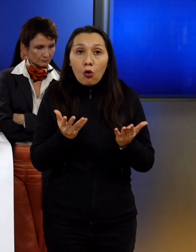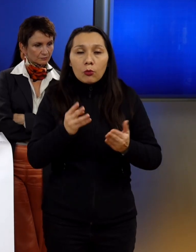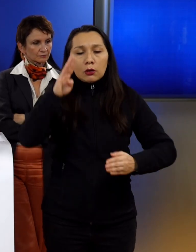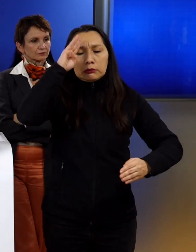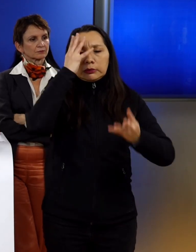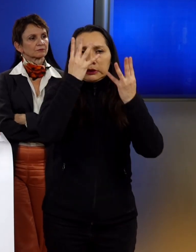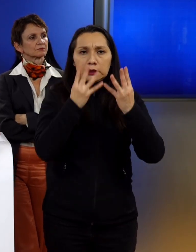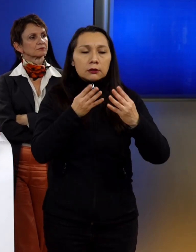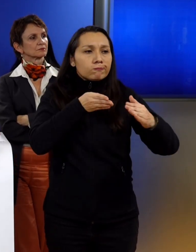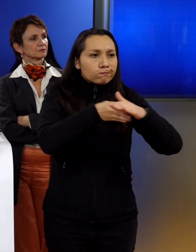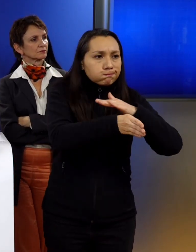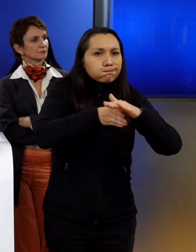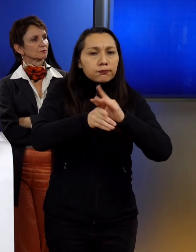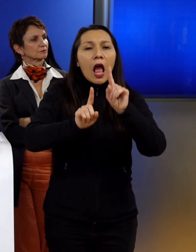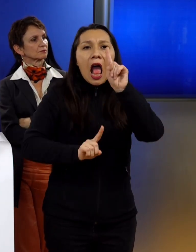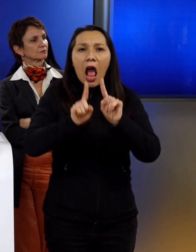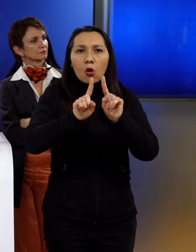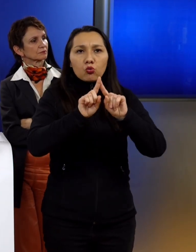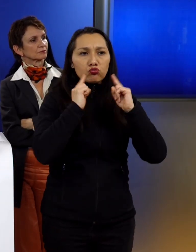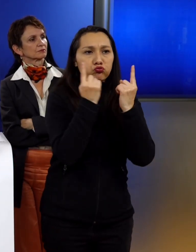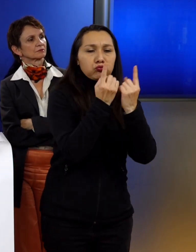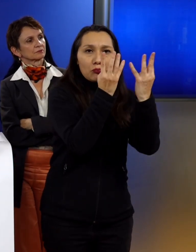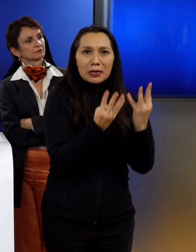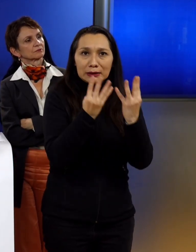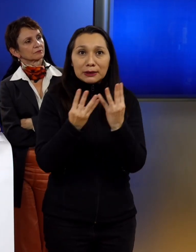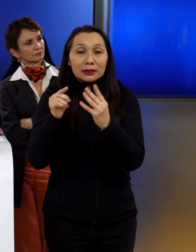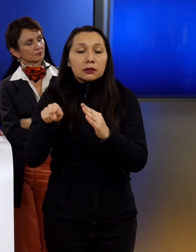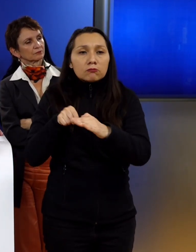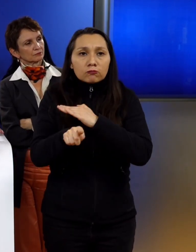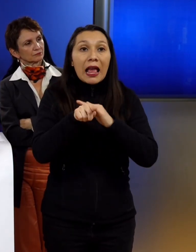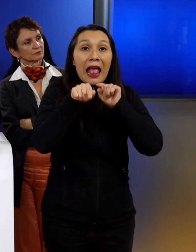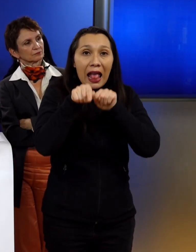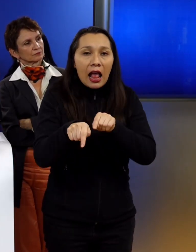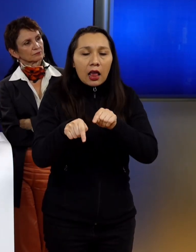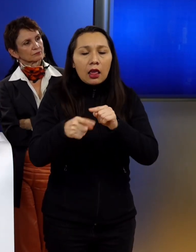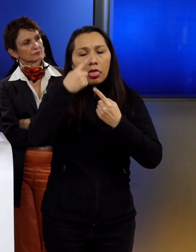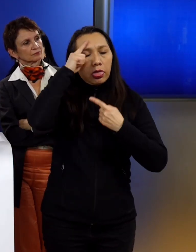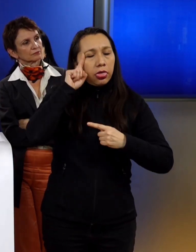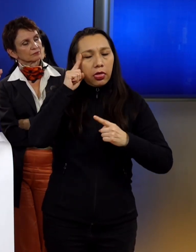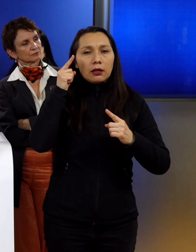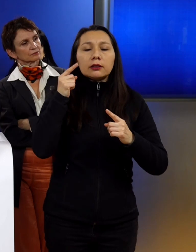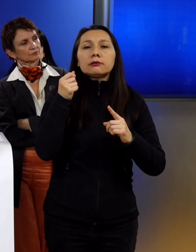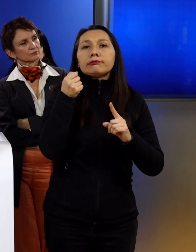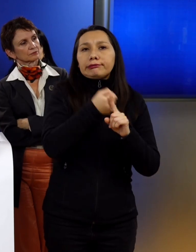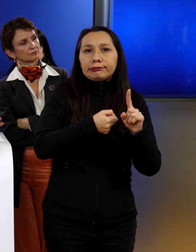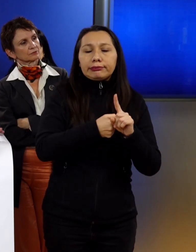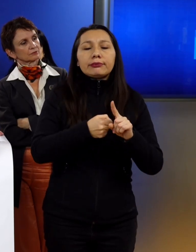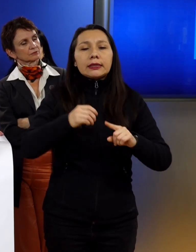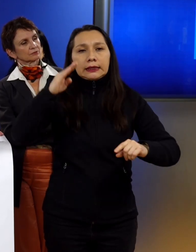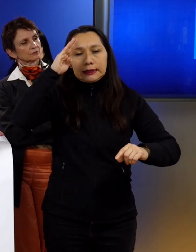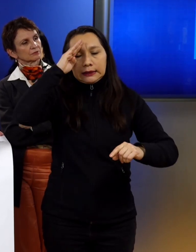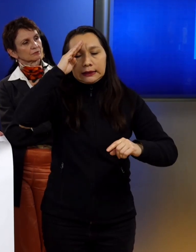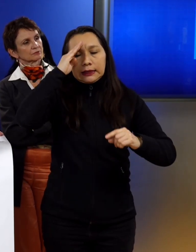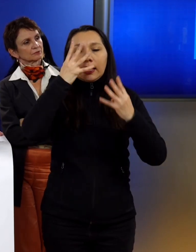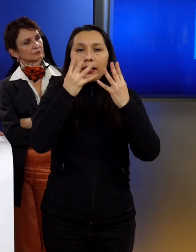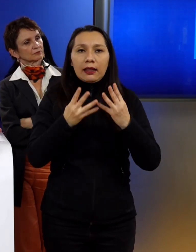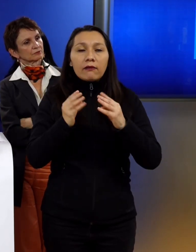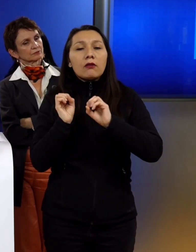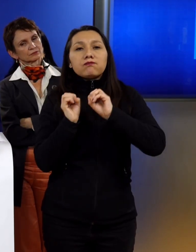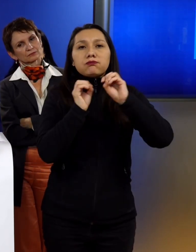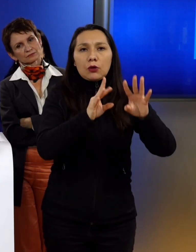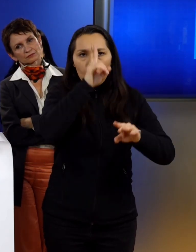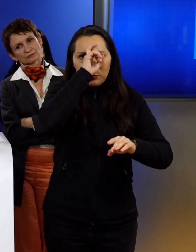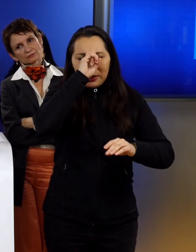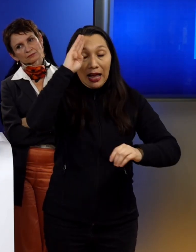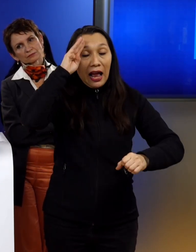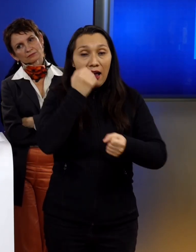Gendarmería procedió al allanamiento de algunas celdas y en ese contexto se produjo lesión a 12 gendarmes que fueron atendidos en el hospital de Carabineros.